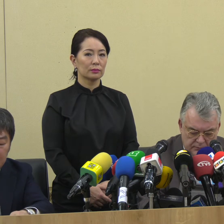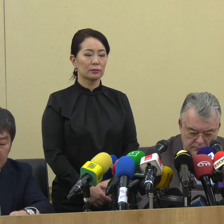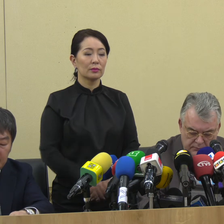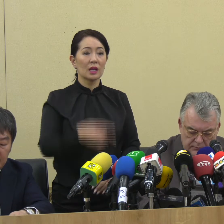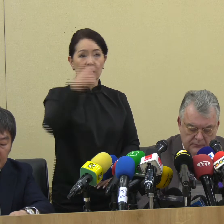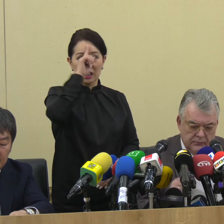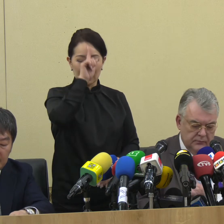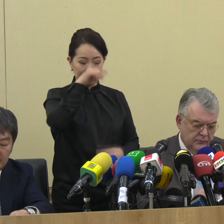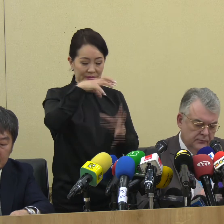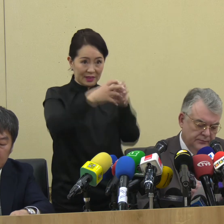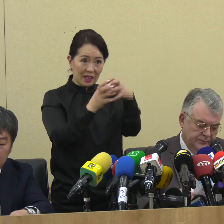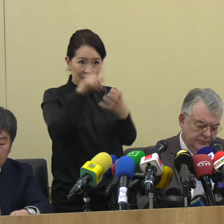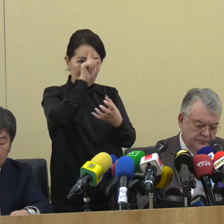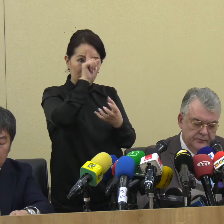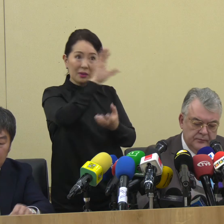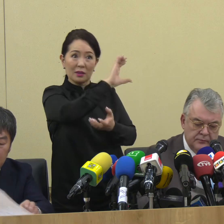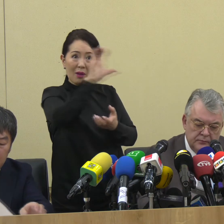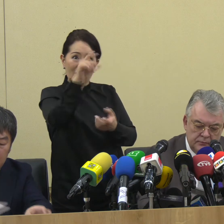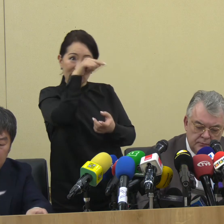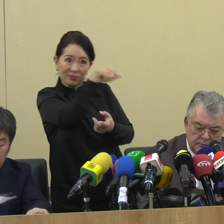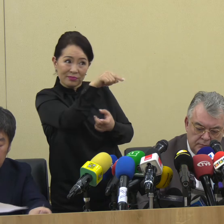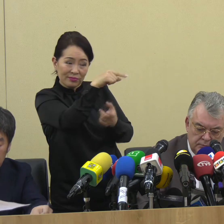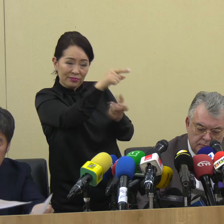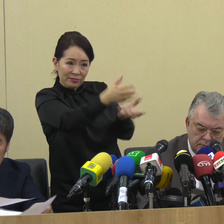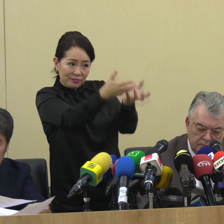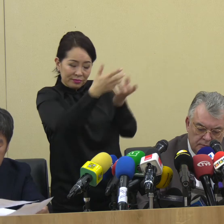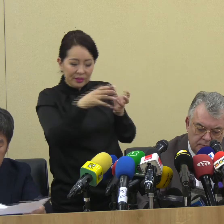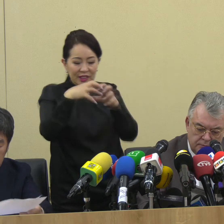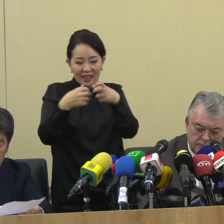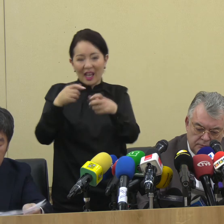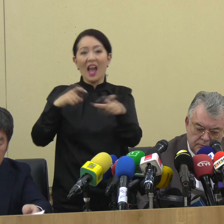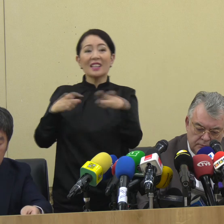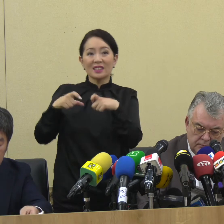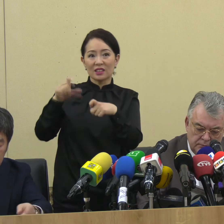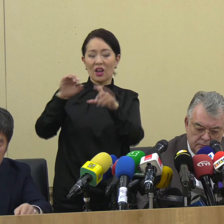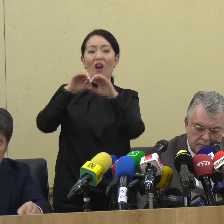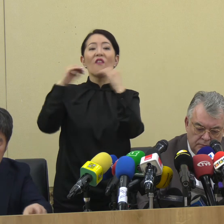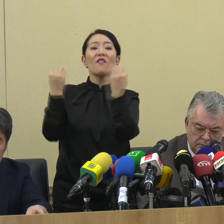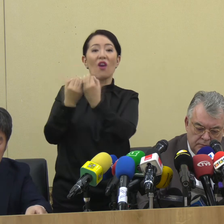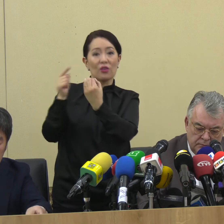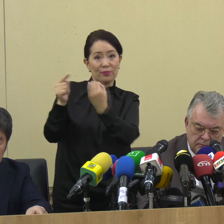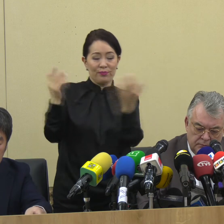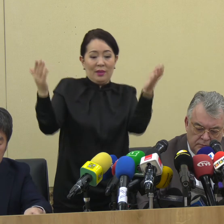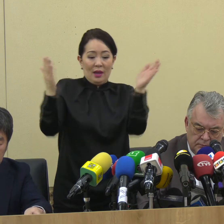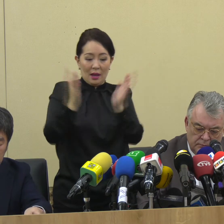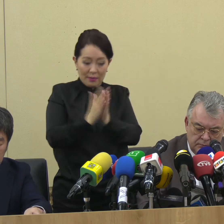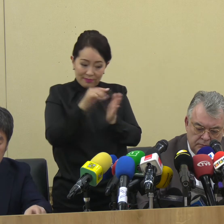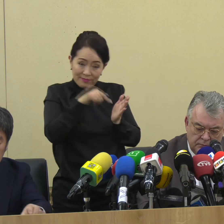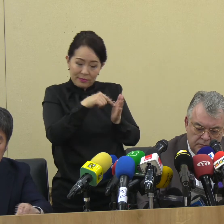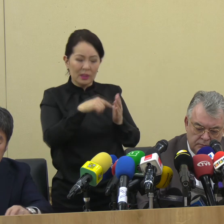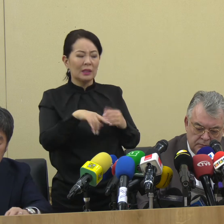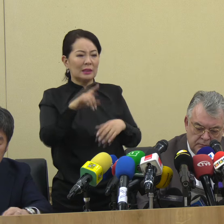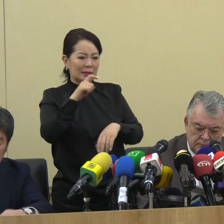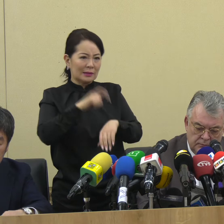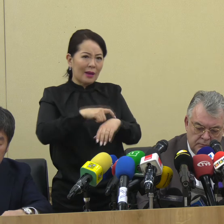Дэлхийн эрүүл мэндийн байгууллагаас Дэлхийн эдийн засгийн форумтай хамтран одоо хувийн цар тахлын үед